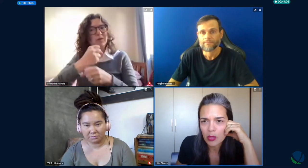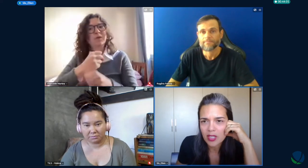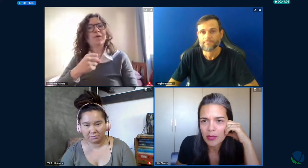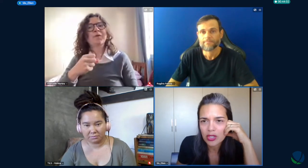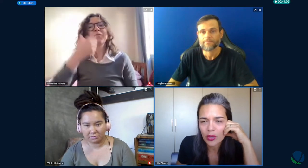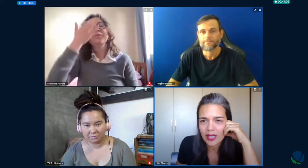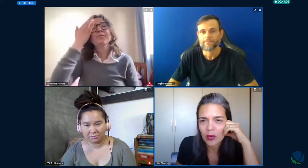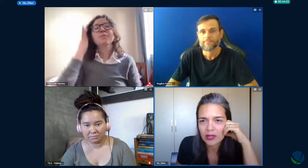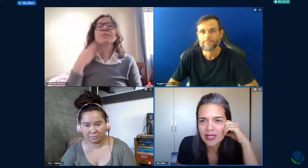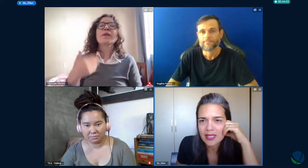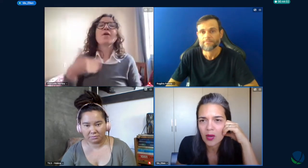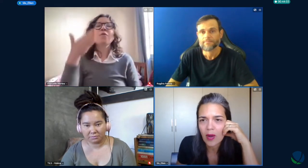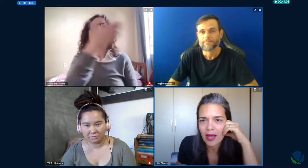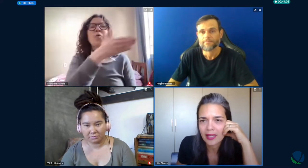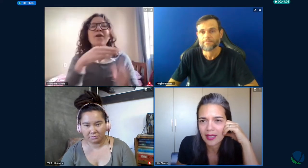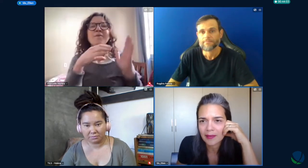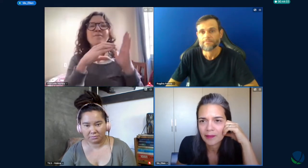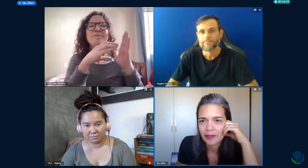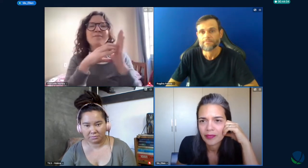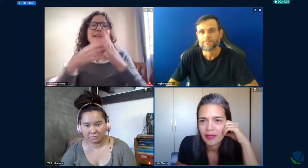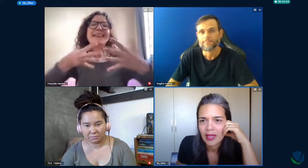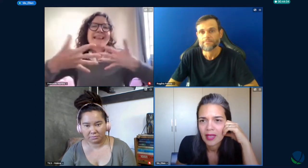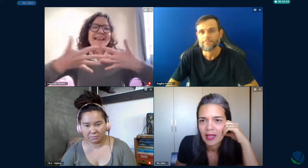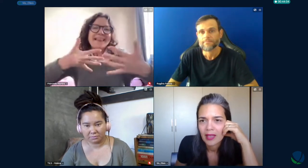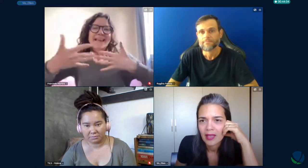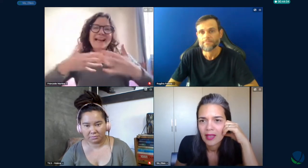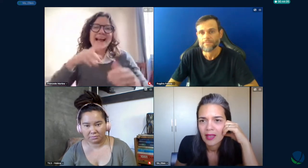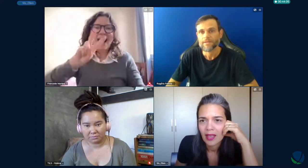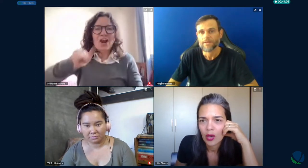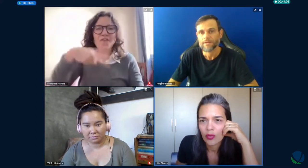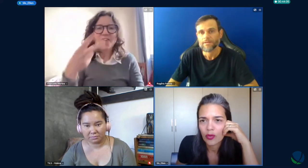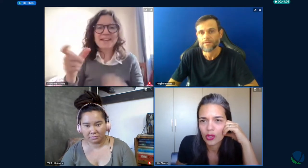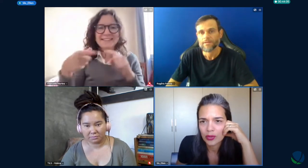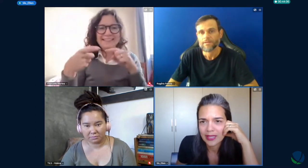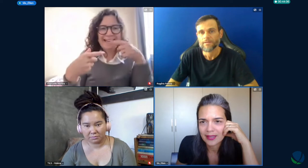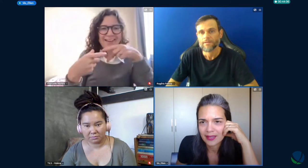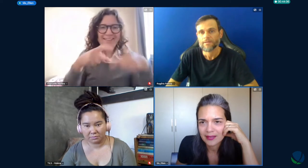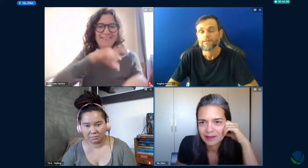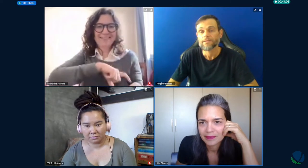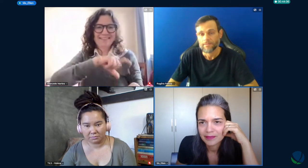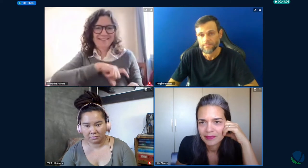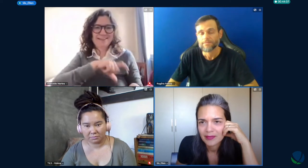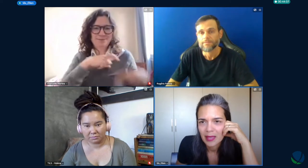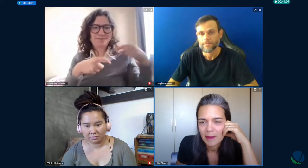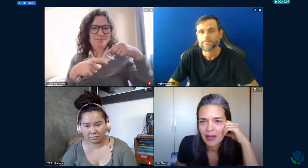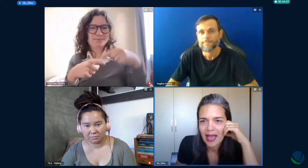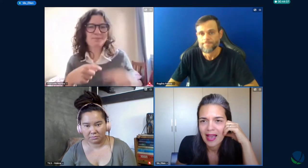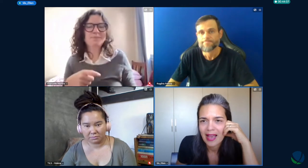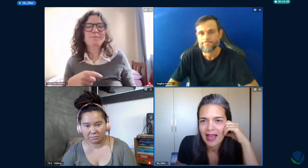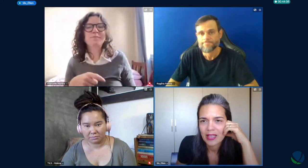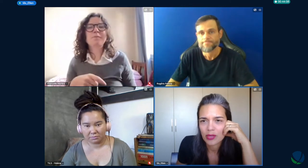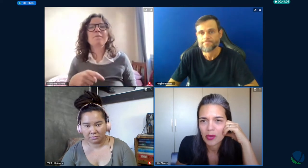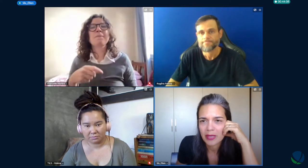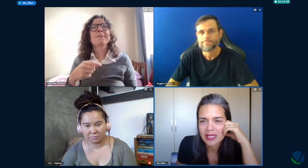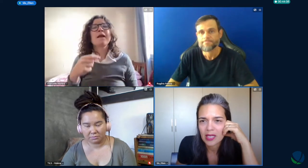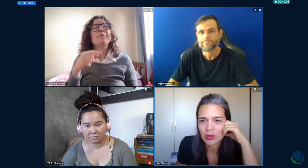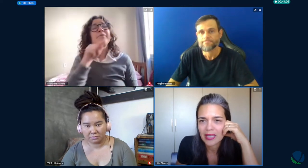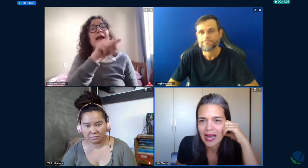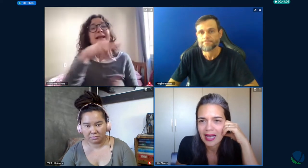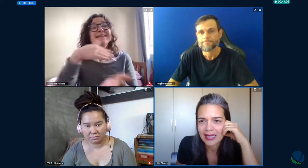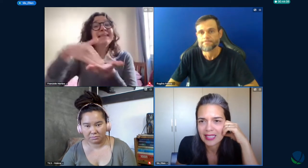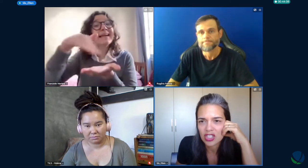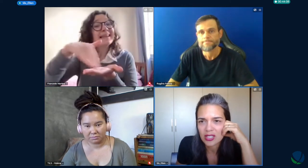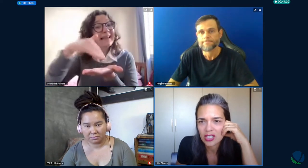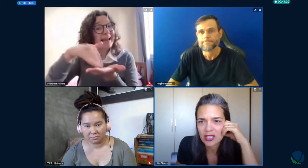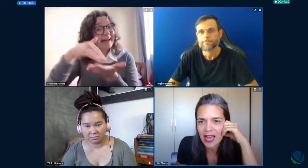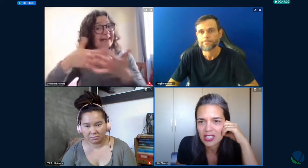Por exemplo, mostrar uma história que aconteceu aqui. Eu fui no DETRAN para resolver uma questão